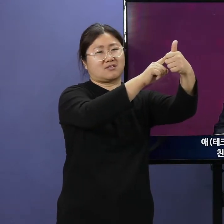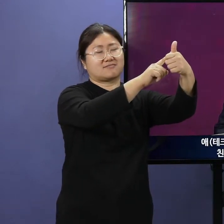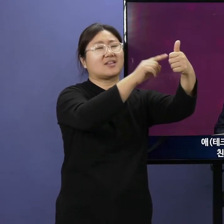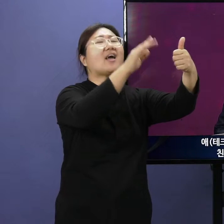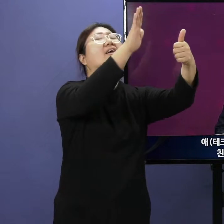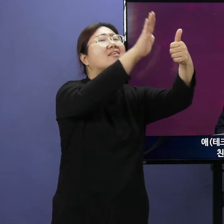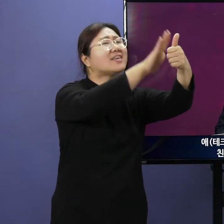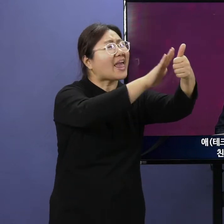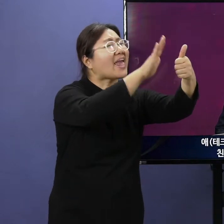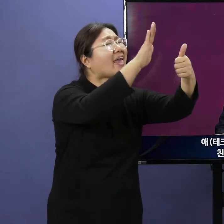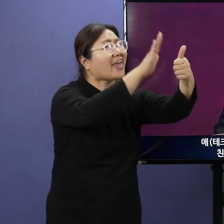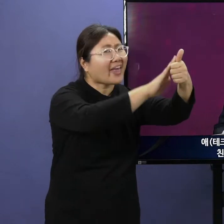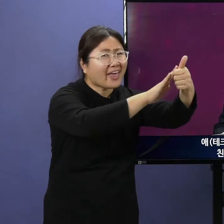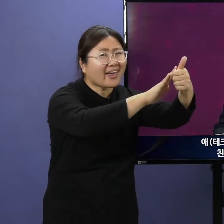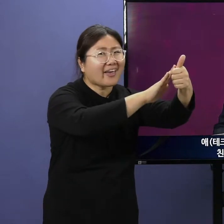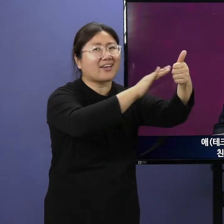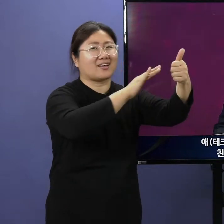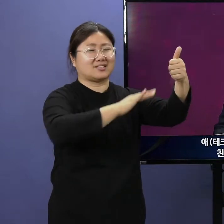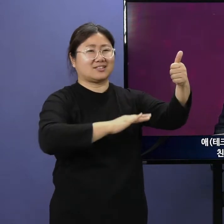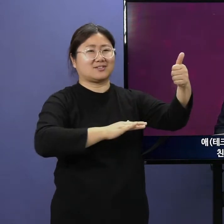있습니다. 얘야.